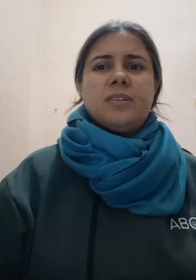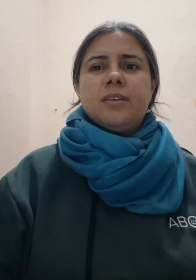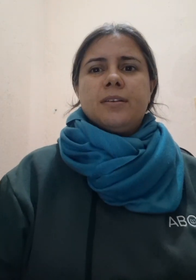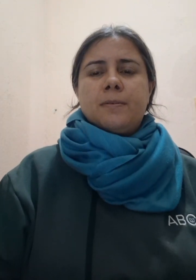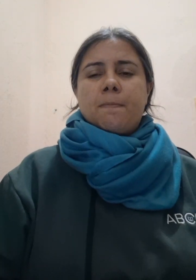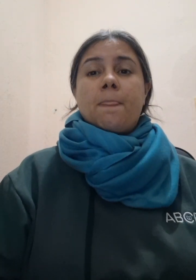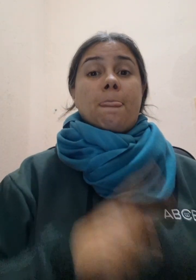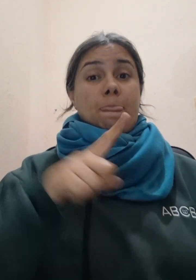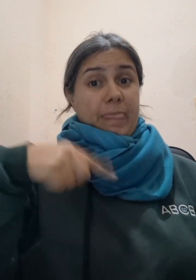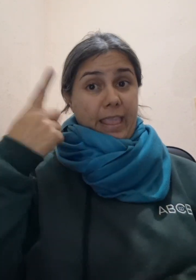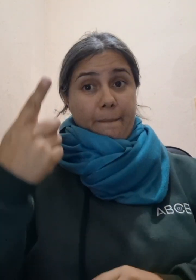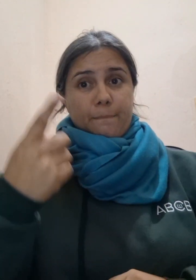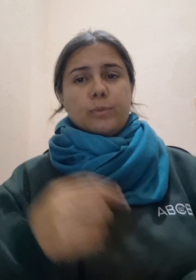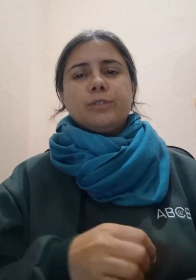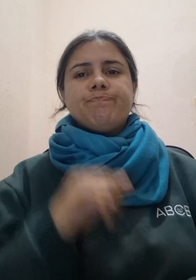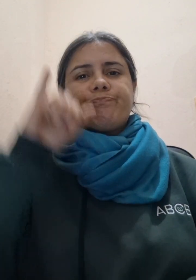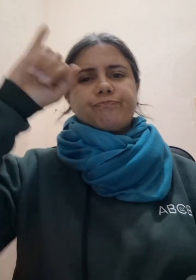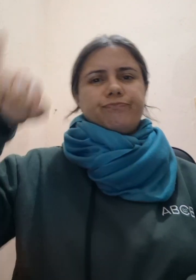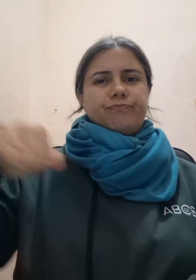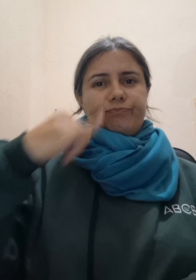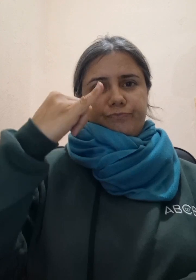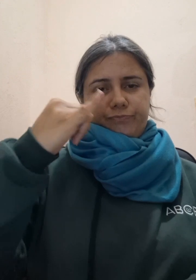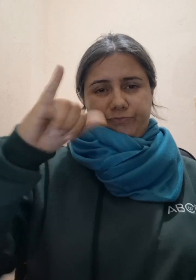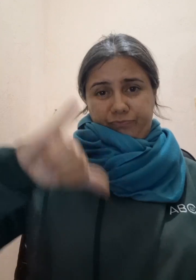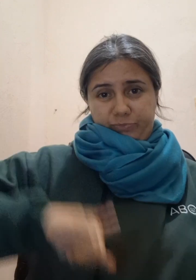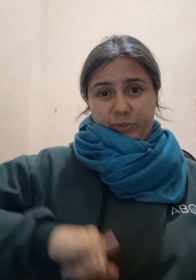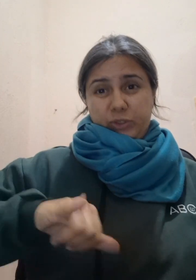Se tiver, não tem juiz, árbitro entre nós dois.